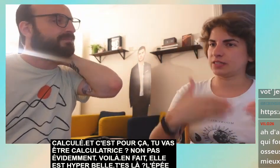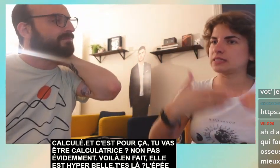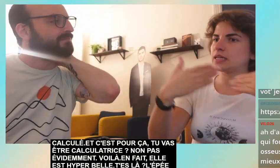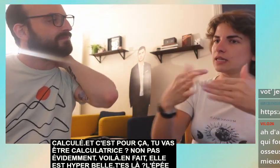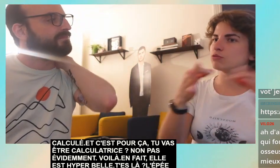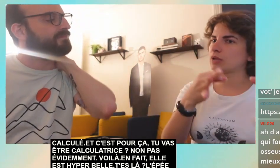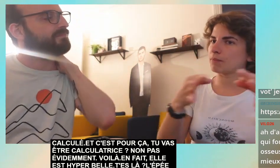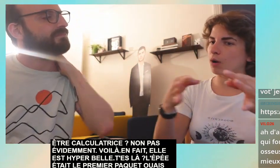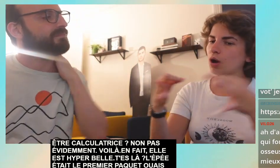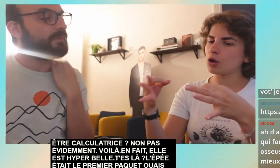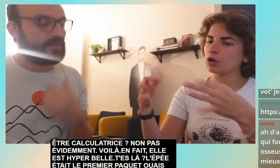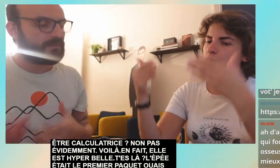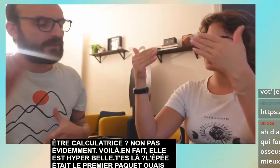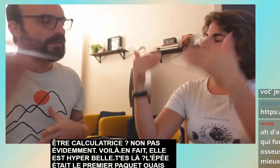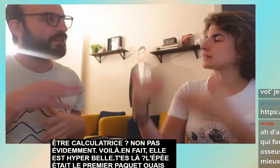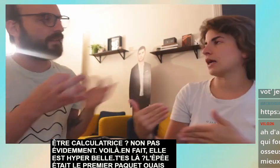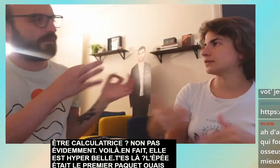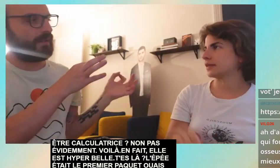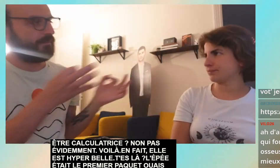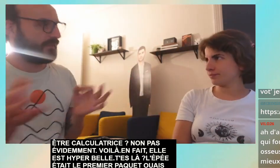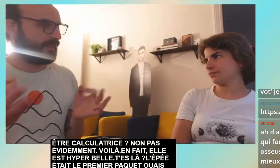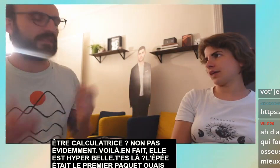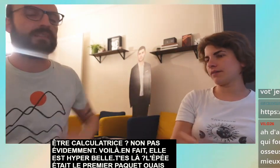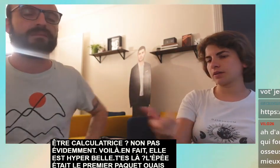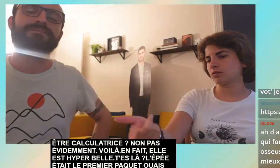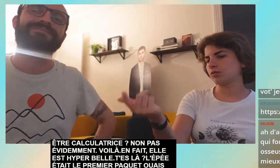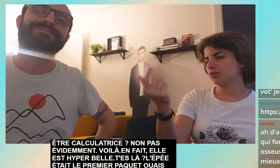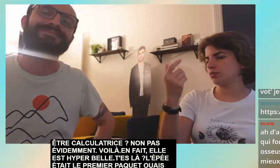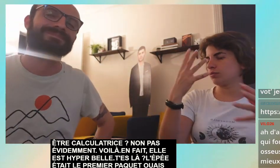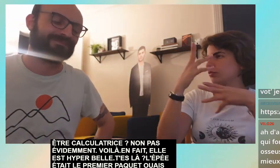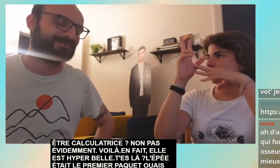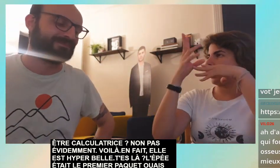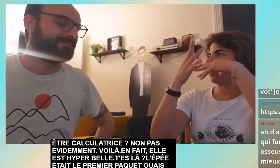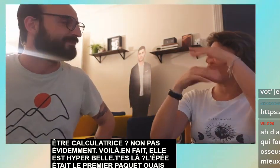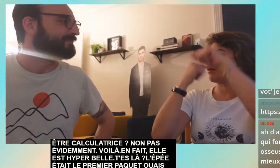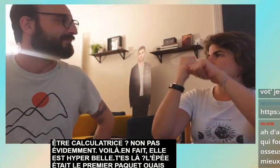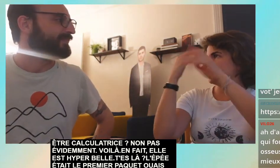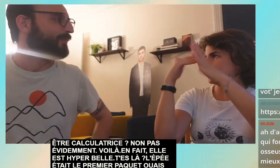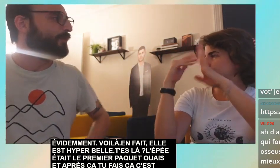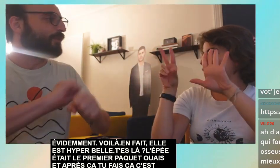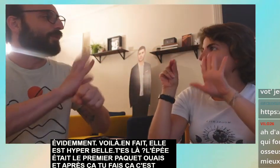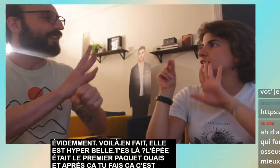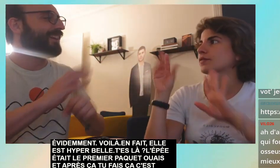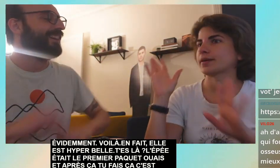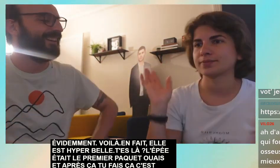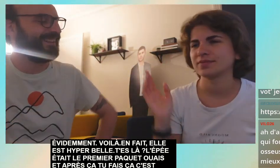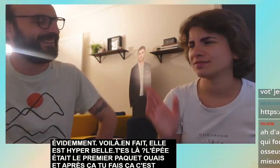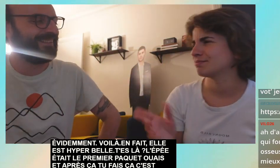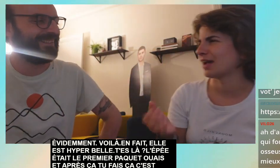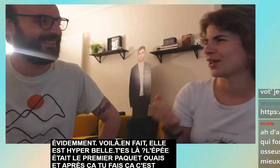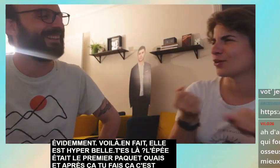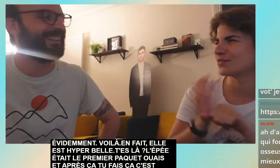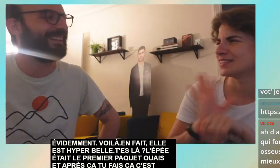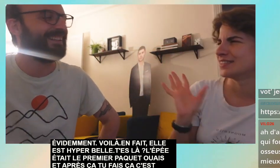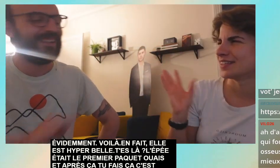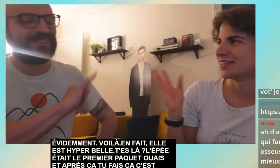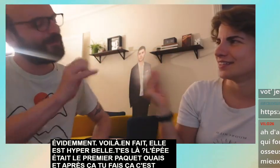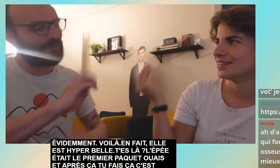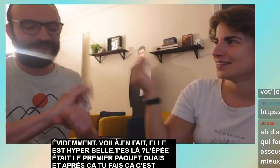faisait régulièrement. Oui. Puis t'as Comme disait, voilà, ça c'est avec le ça- Covid. le Covid. Jusqu'au